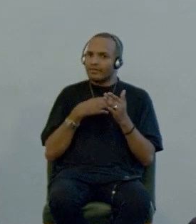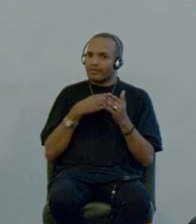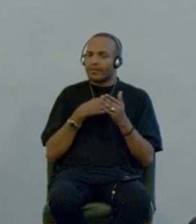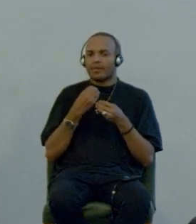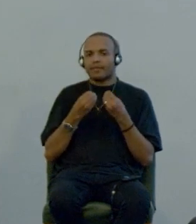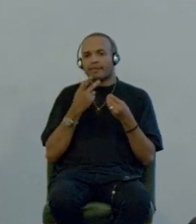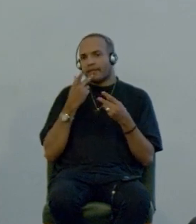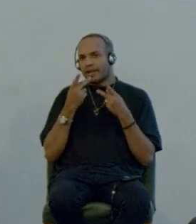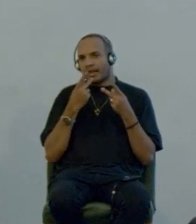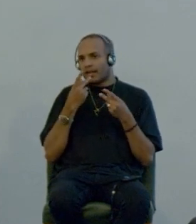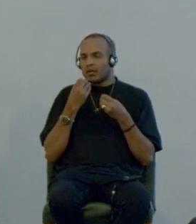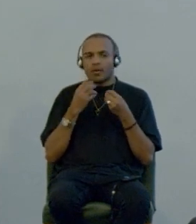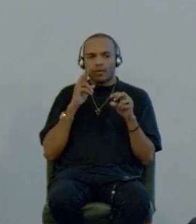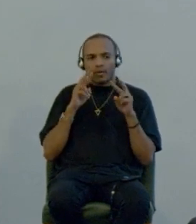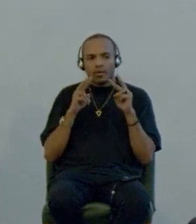autrement.